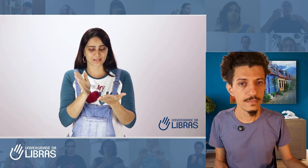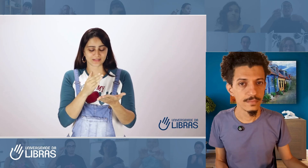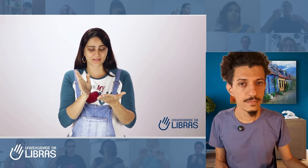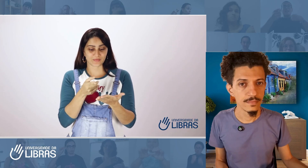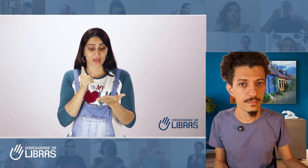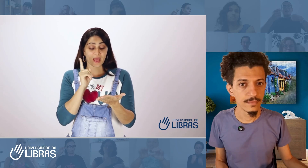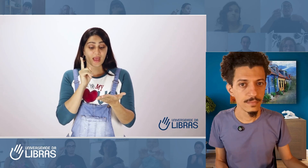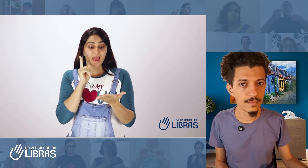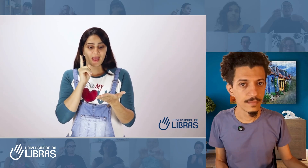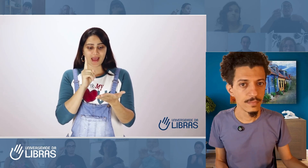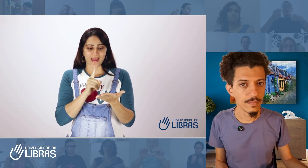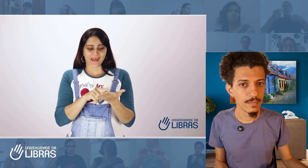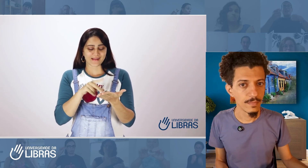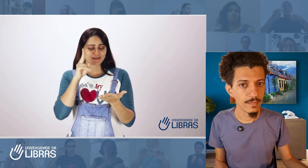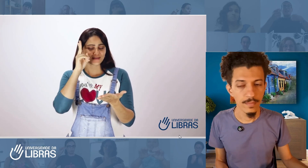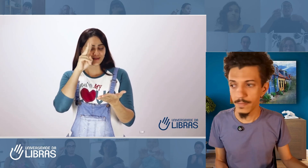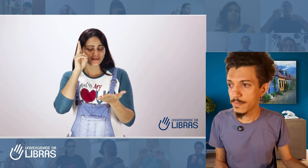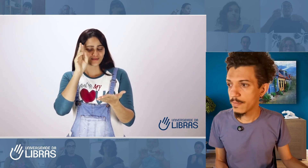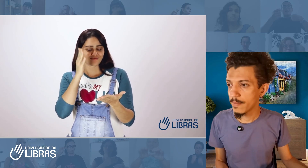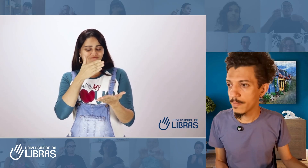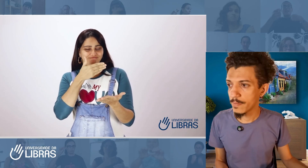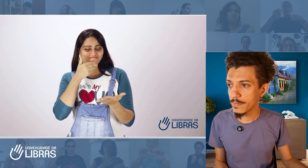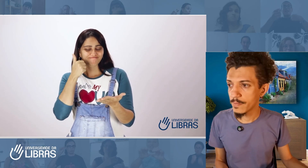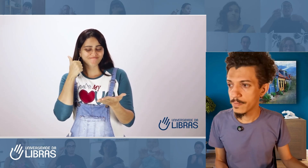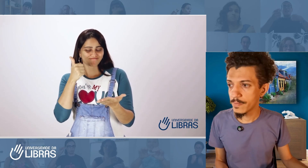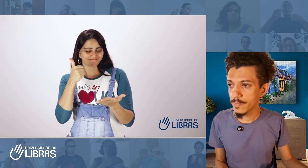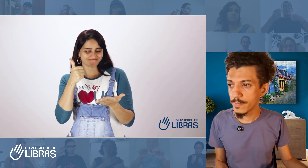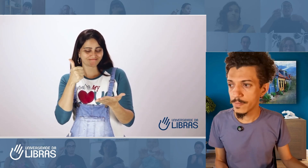Agora eu vou contar uma história. Deixa eu escolher aqui.